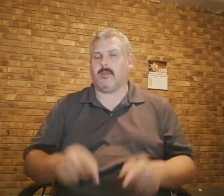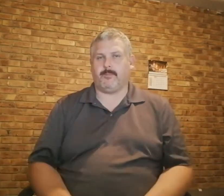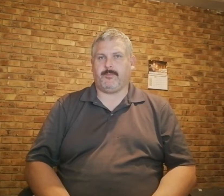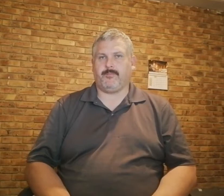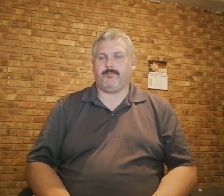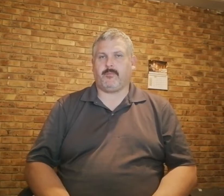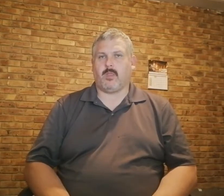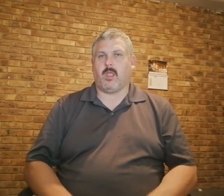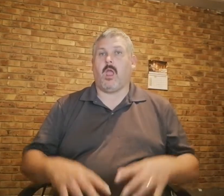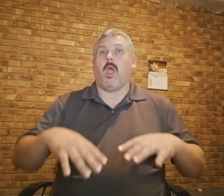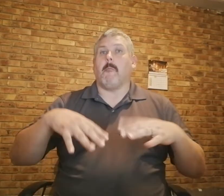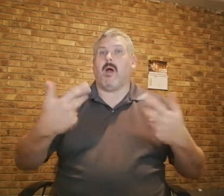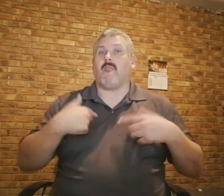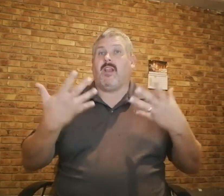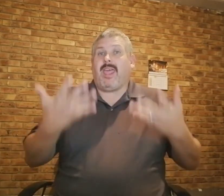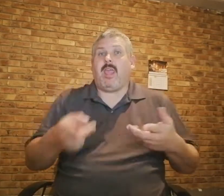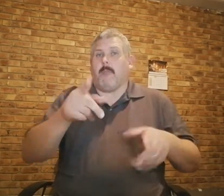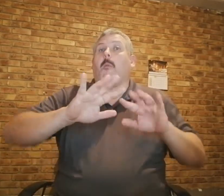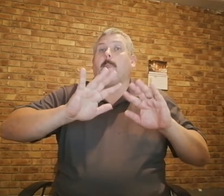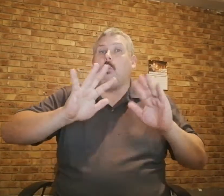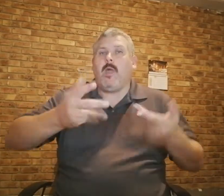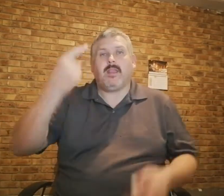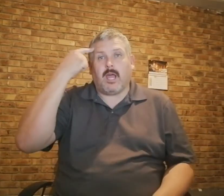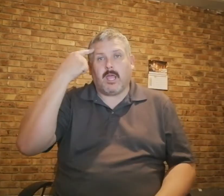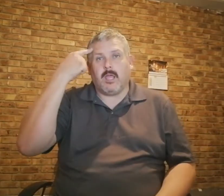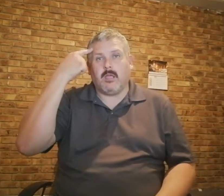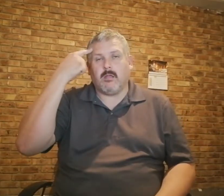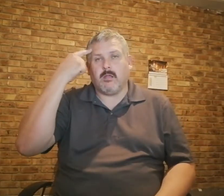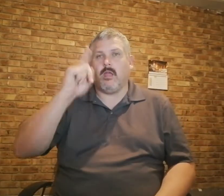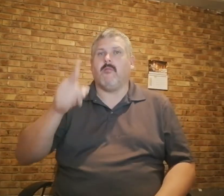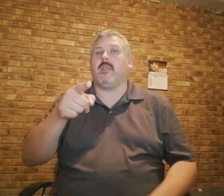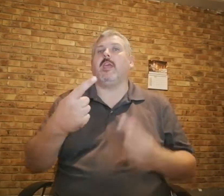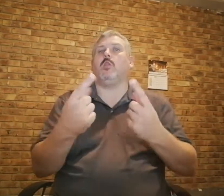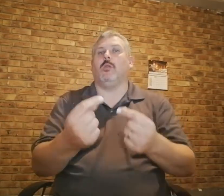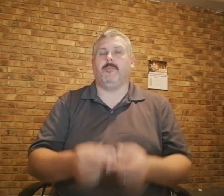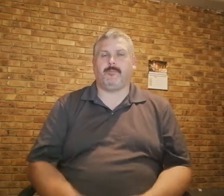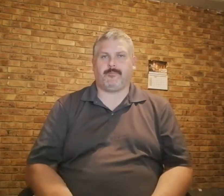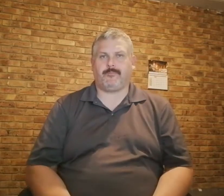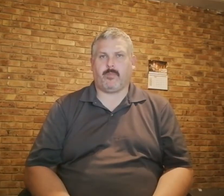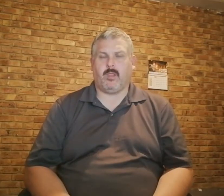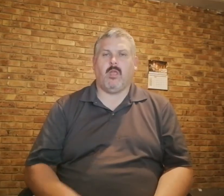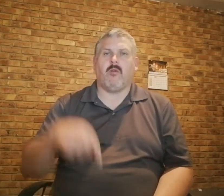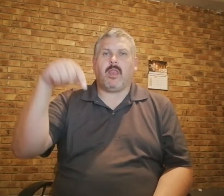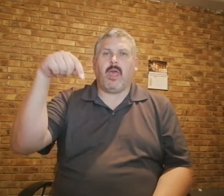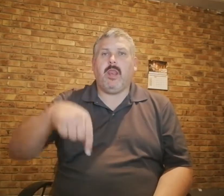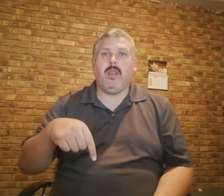Maar ek wil hier, jy moet mooi dink wat jy doen. En in